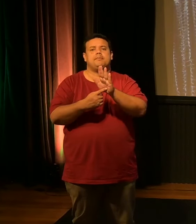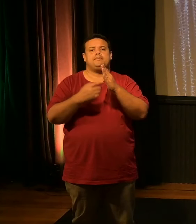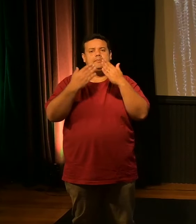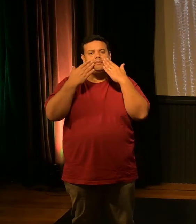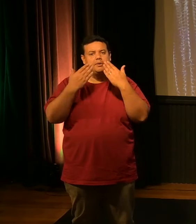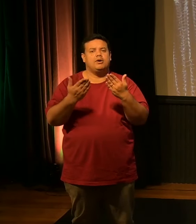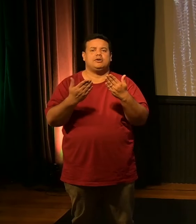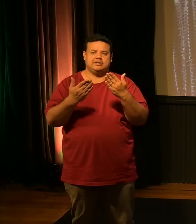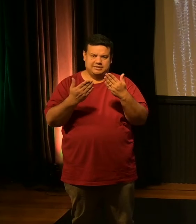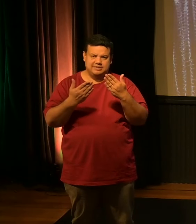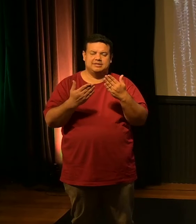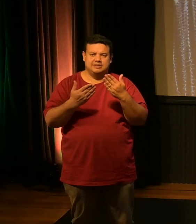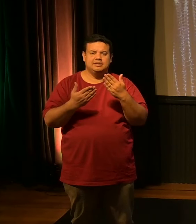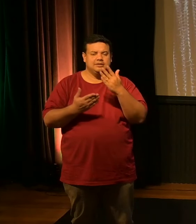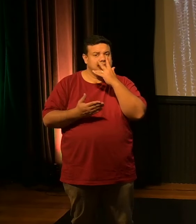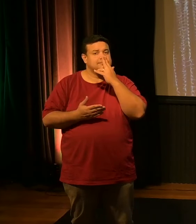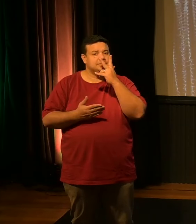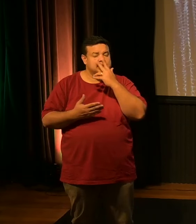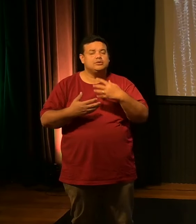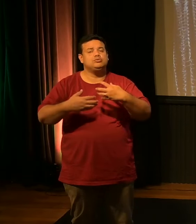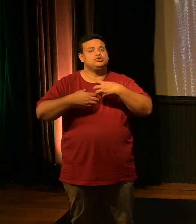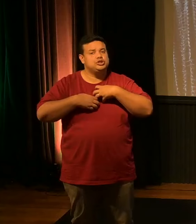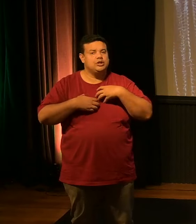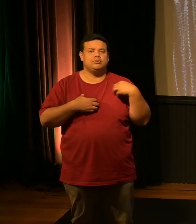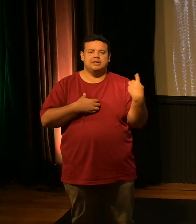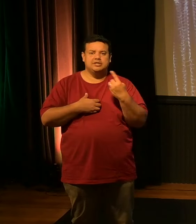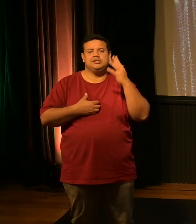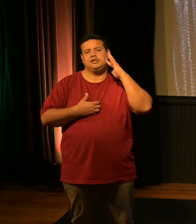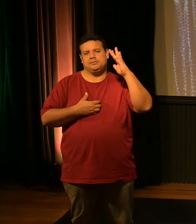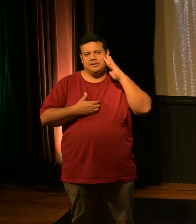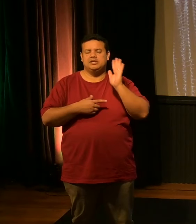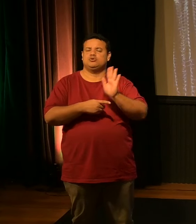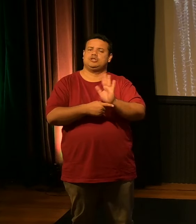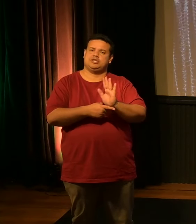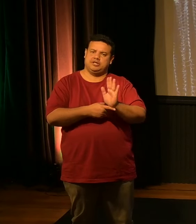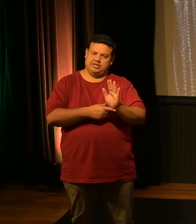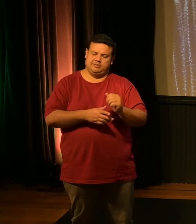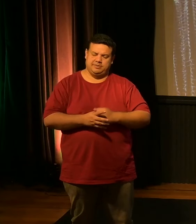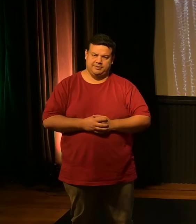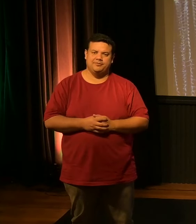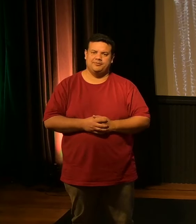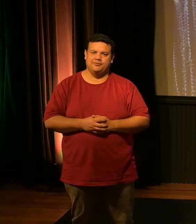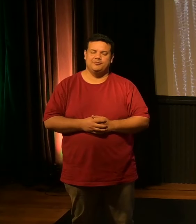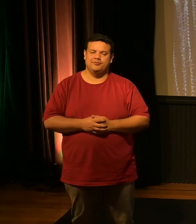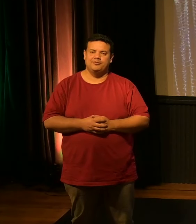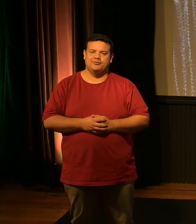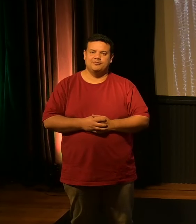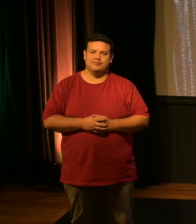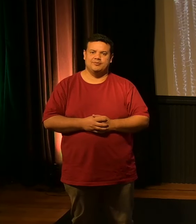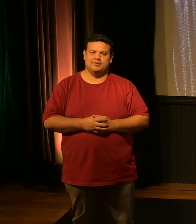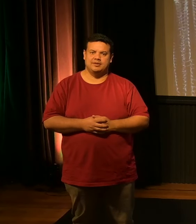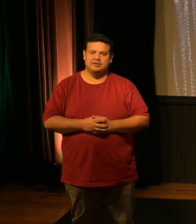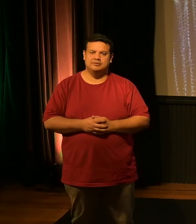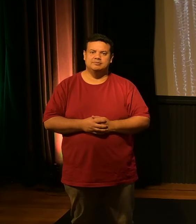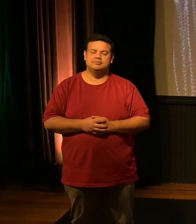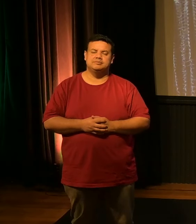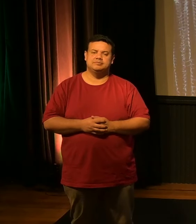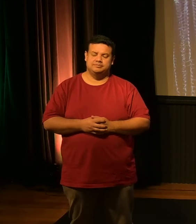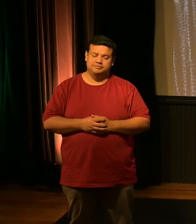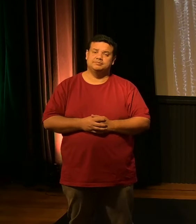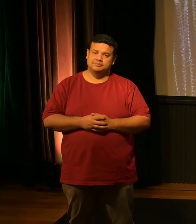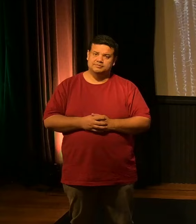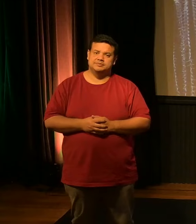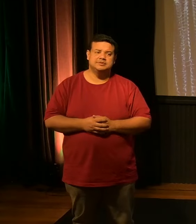dessa radicalidade do modo da gente pensar o cinema. Por fim, essa sessão,